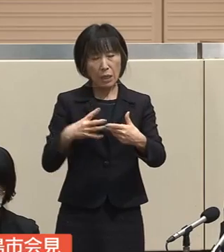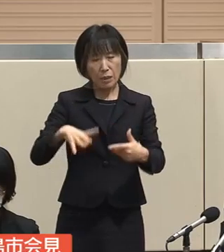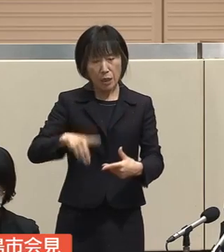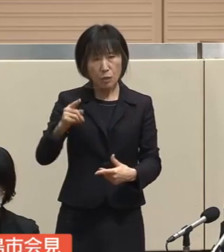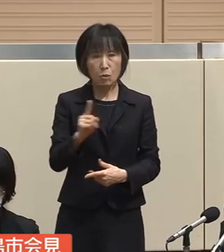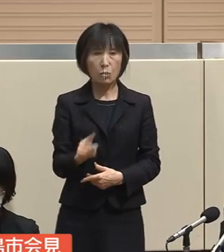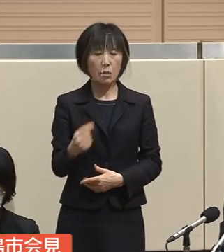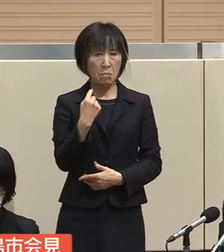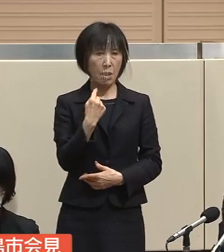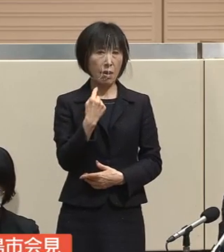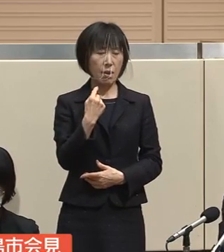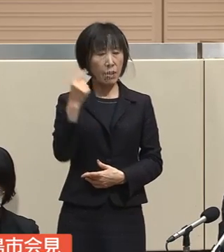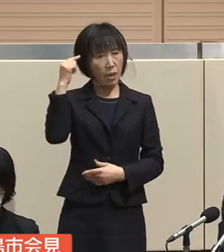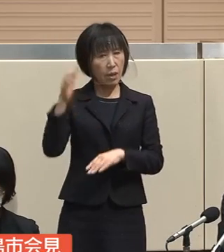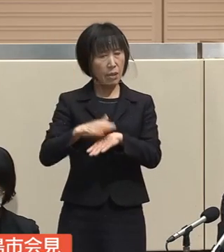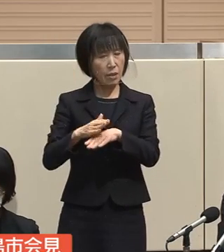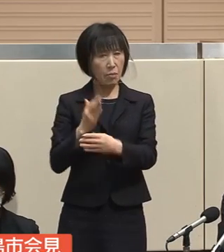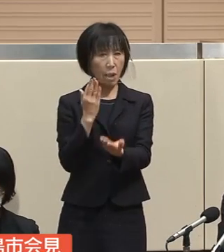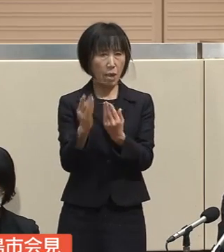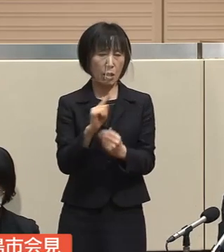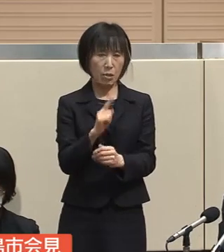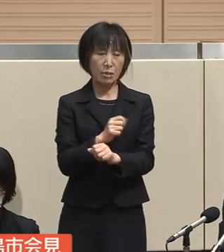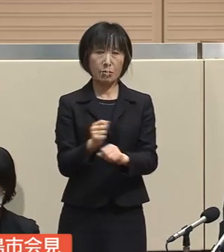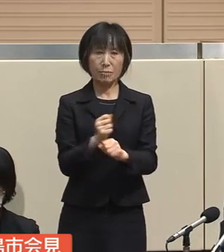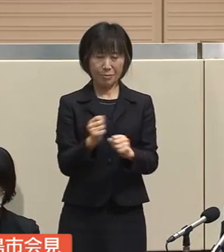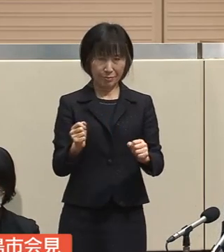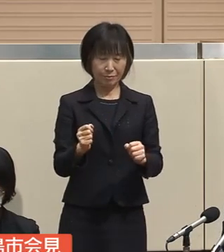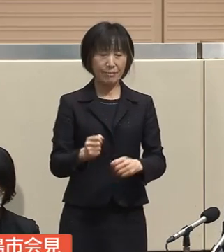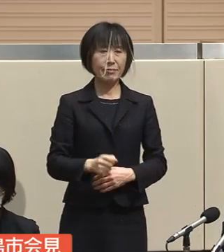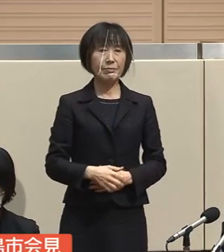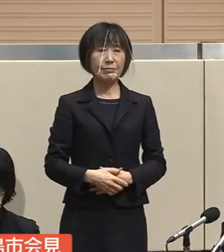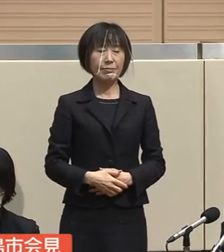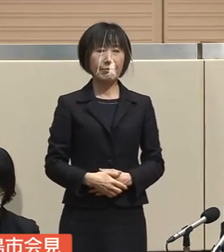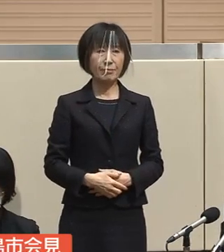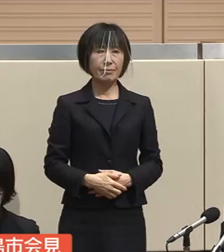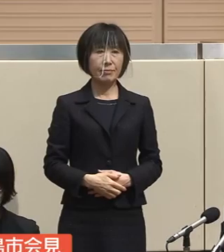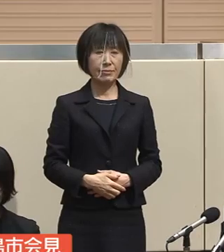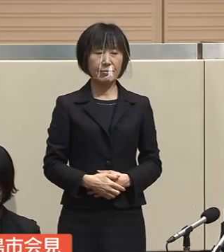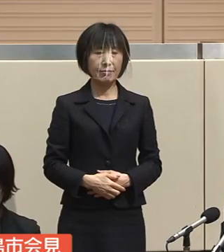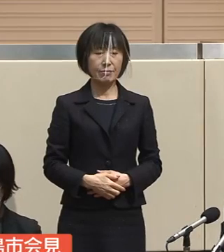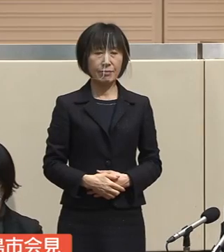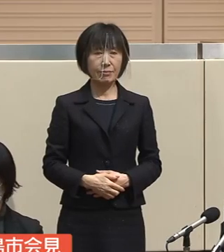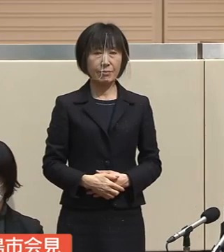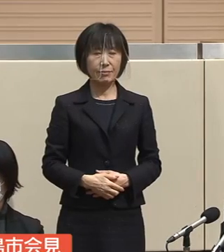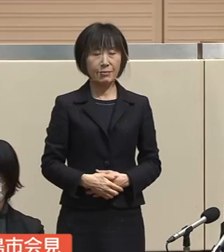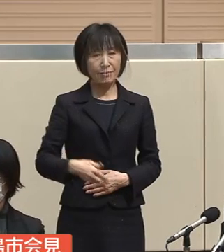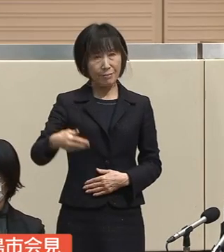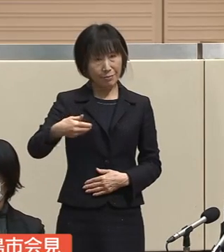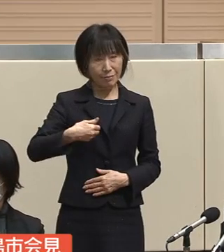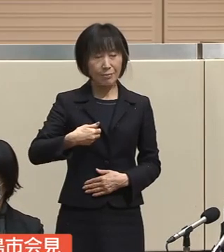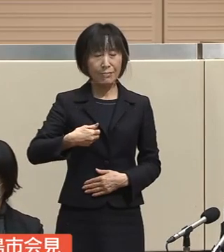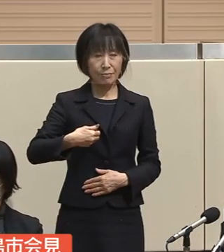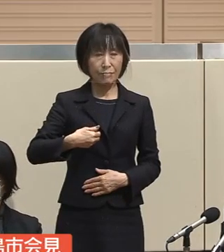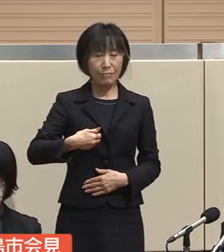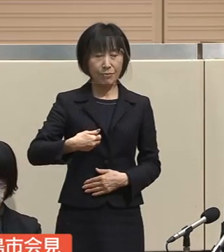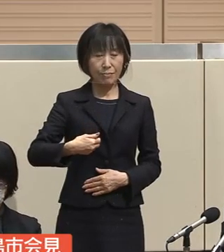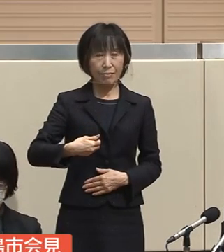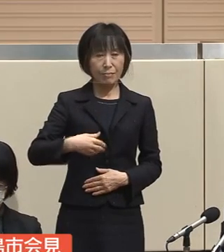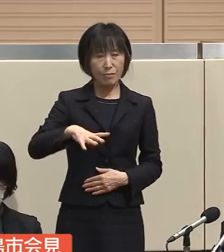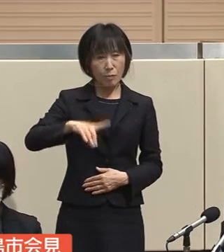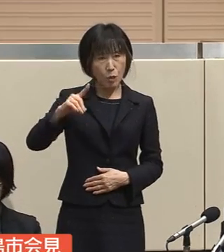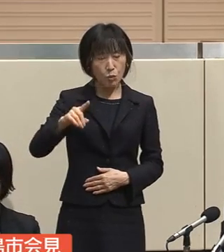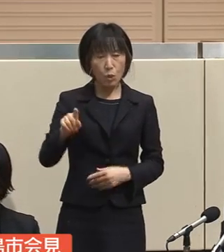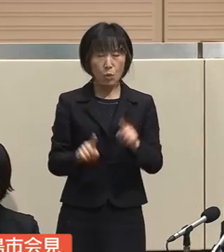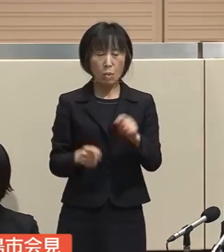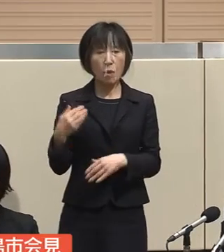患者だったというのはですね、なかなか言いにくいというところがあります。はい。 その初発かどうかは分からないということですけども、ただ